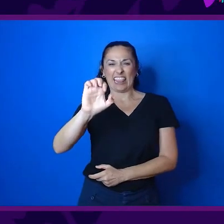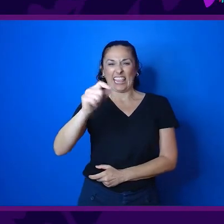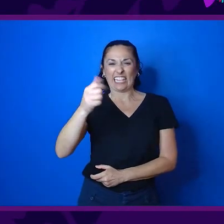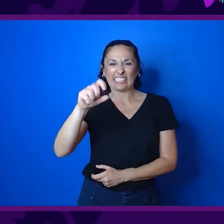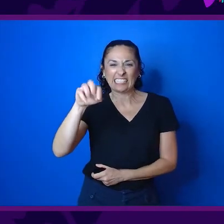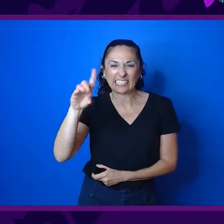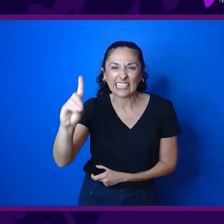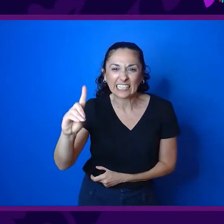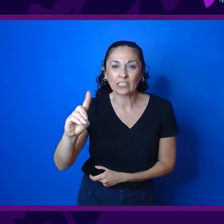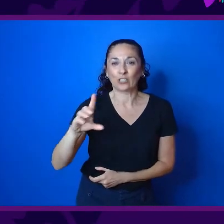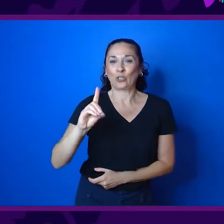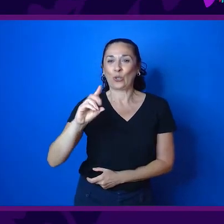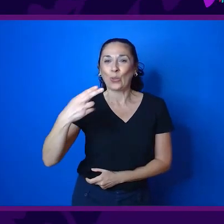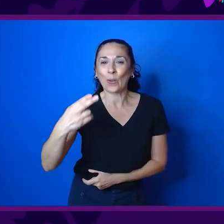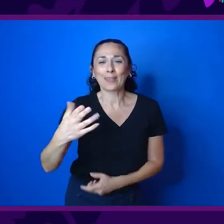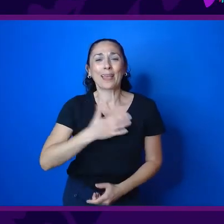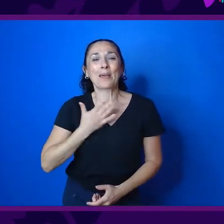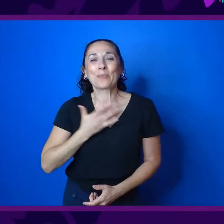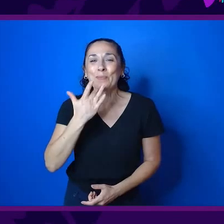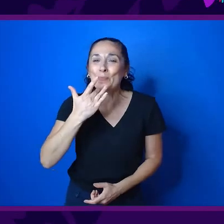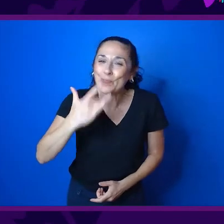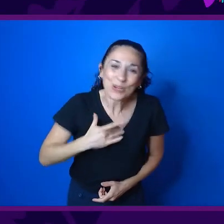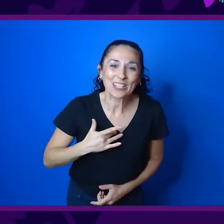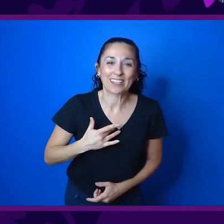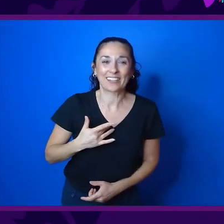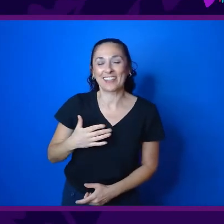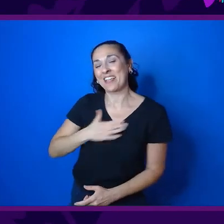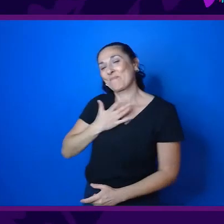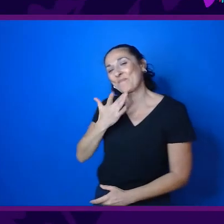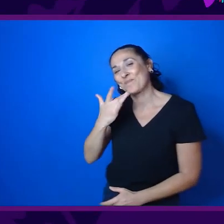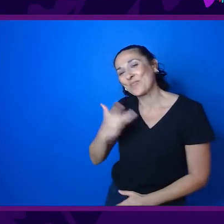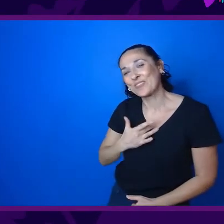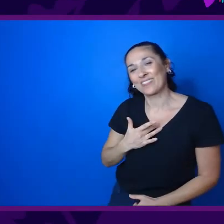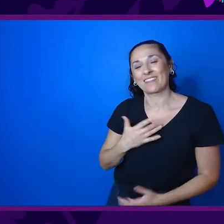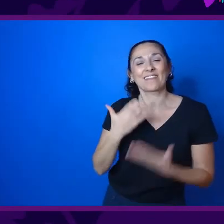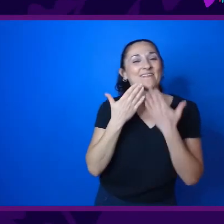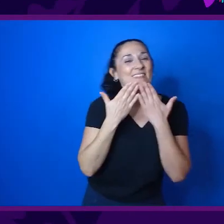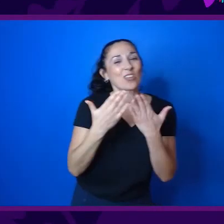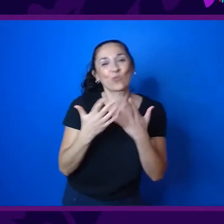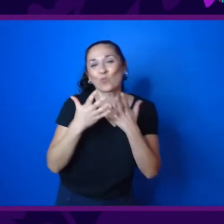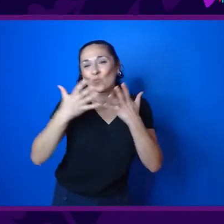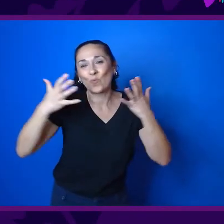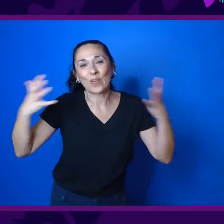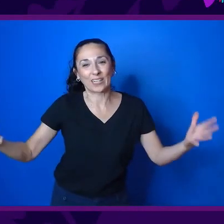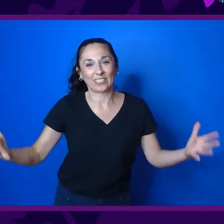Huerta. Happy birthday. Thank you. Happy birthday. Thank you so much.